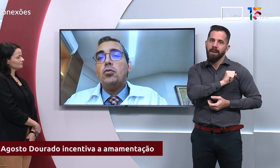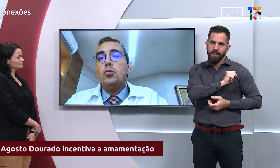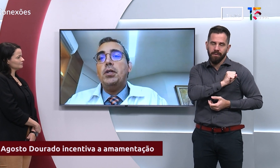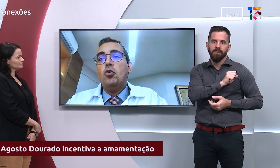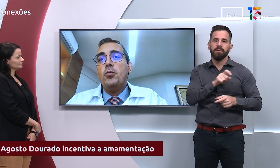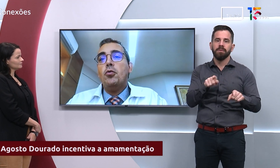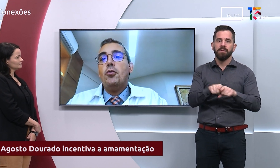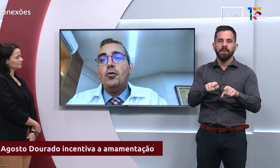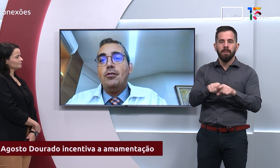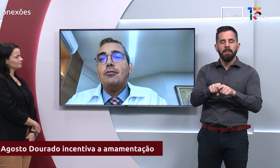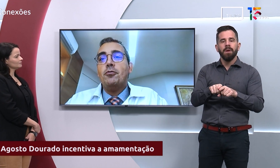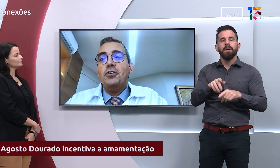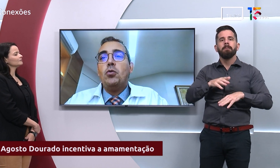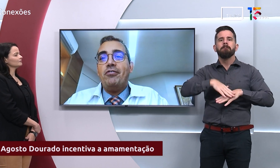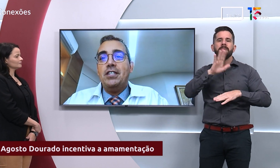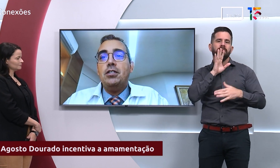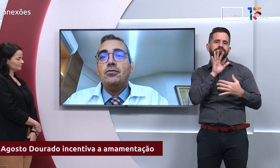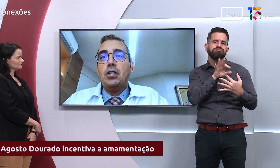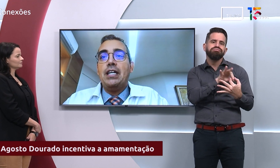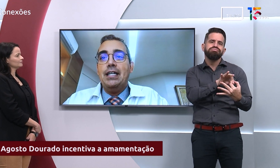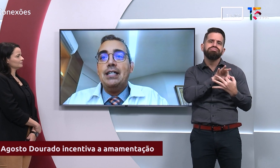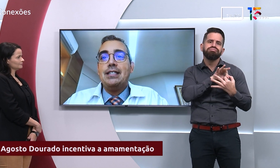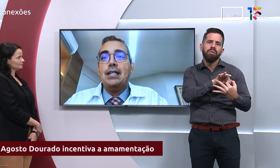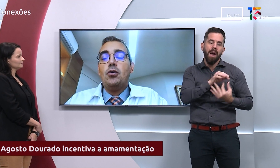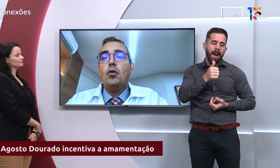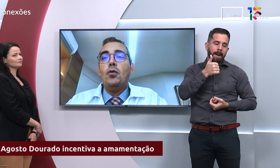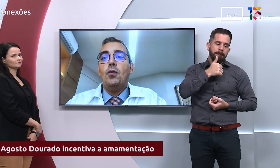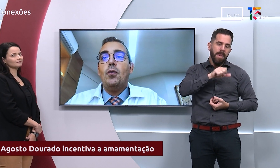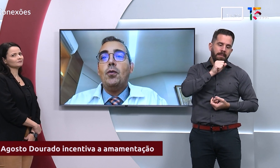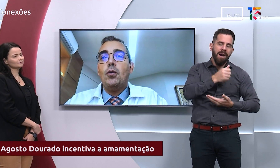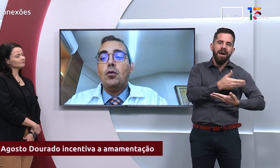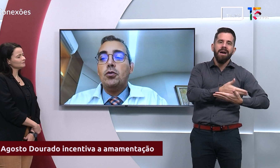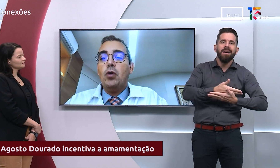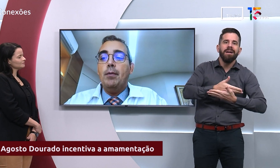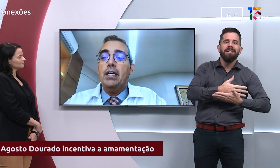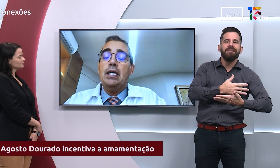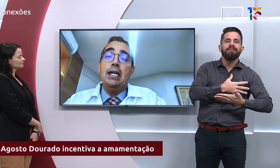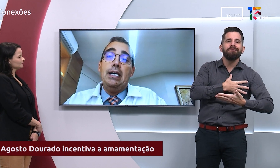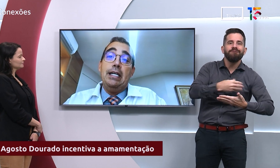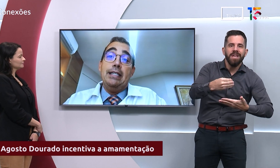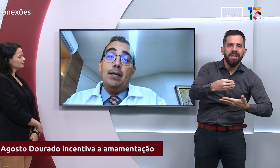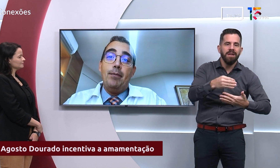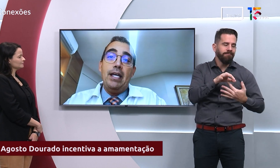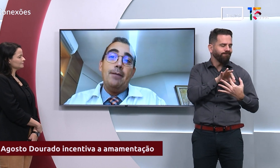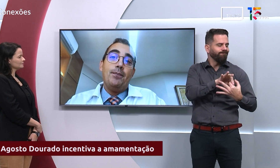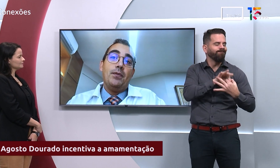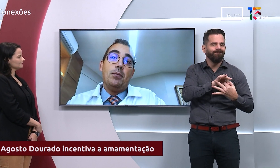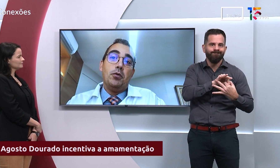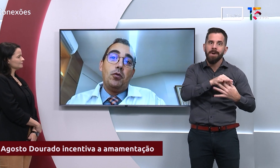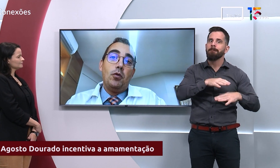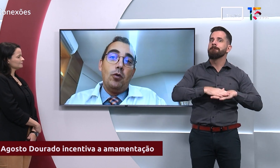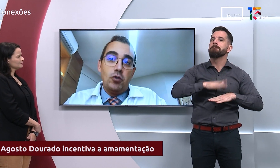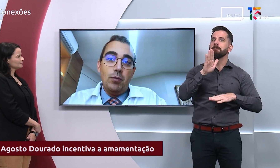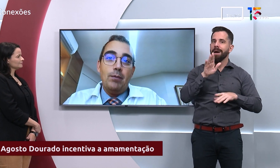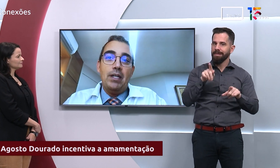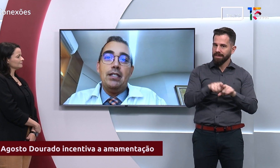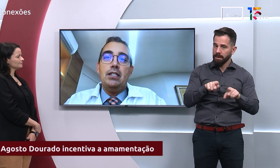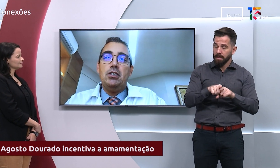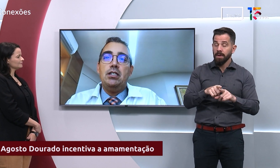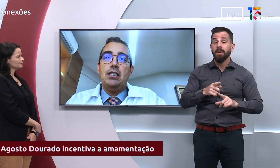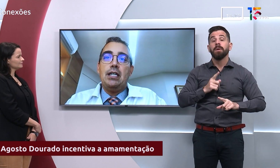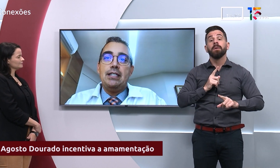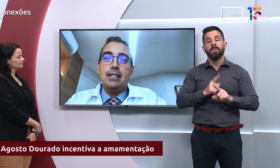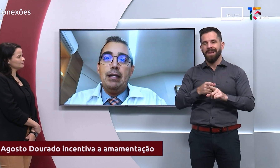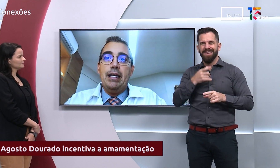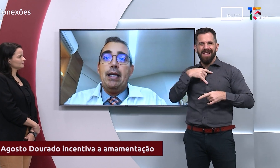Melhora bastante o vínculo do binômio, o vínculo afetivo da criança com sua mãe. Também, por consumir